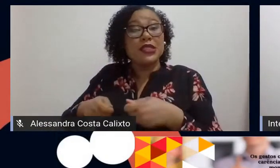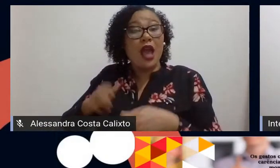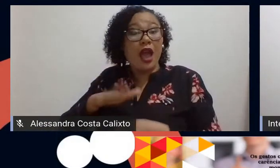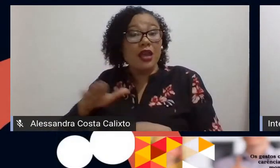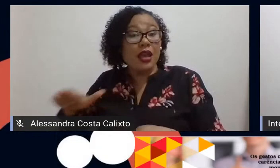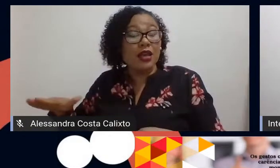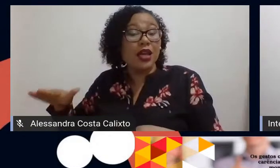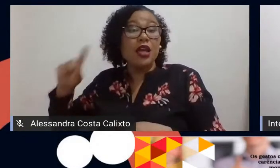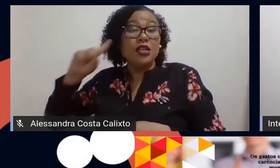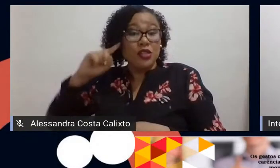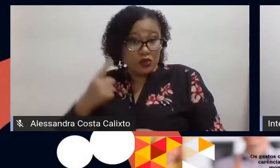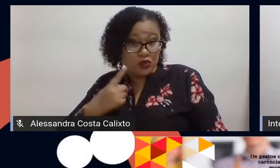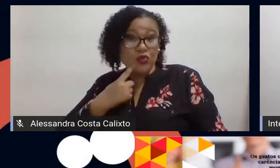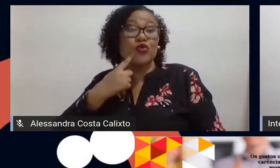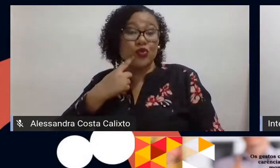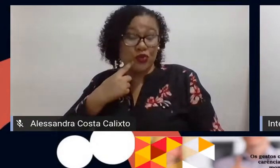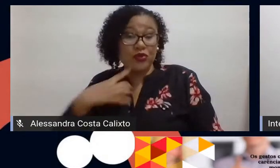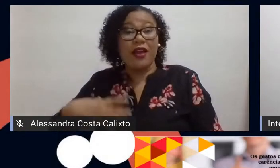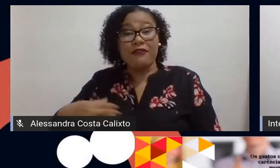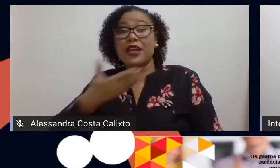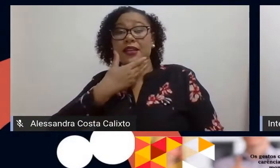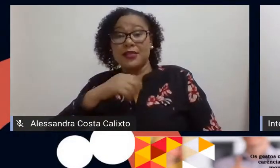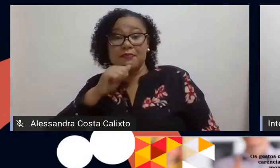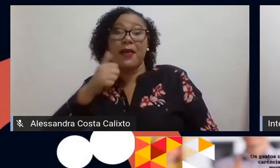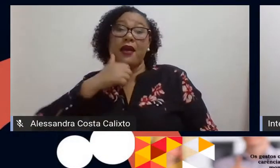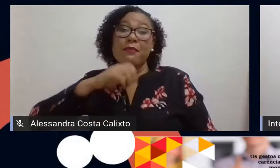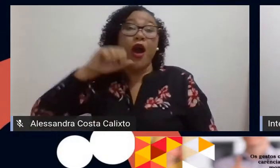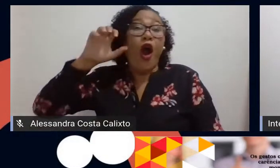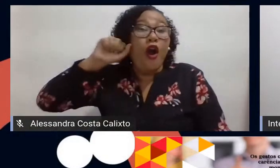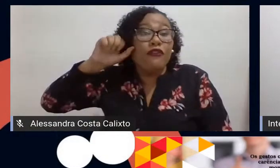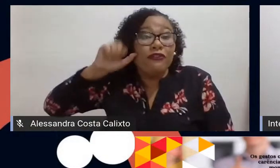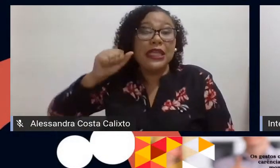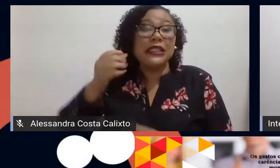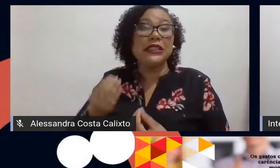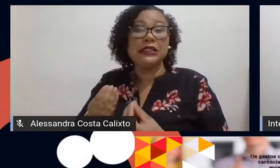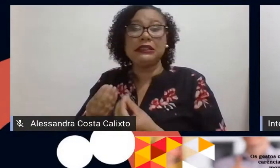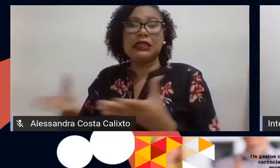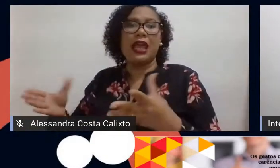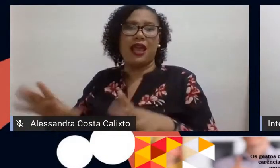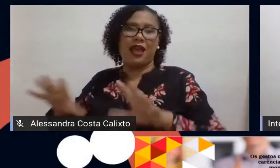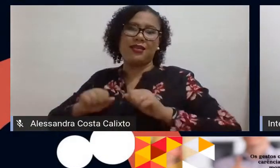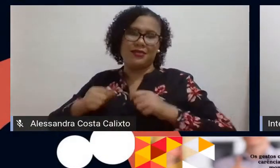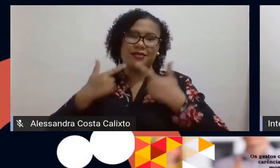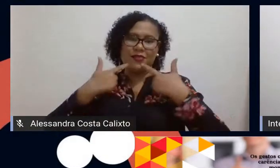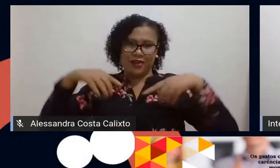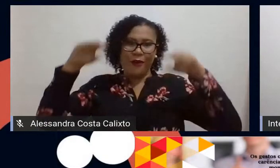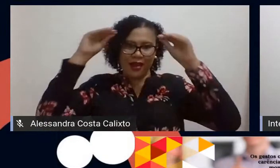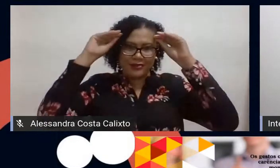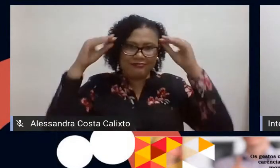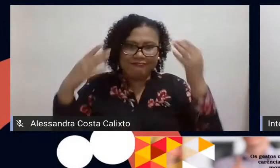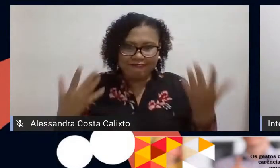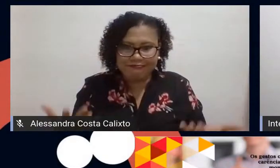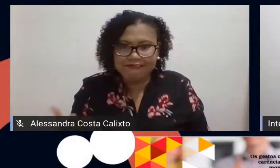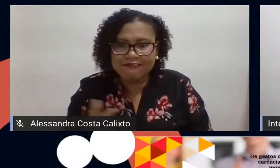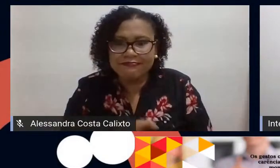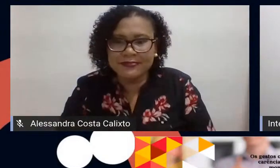surdo que nasce no ambiente de pais ouvintes. Porque essa criança surda, o que que acontece?